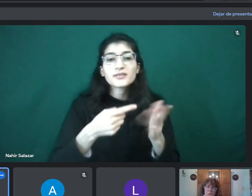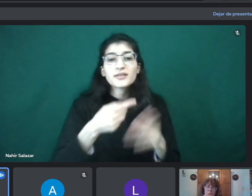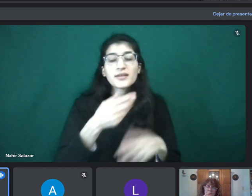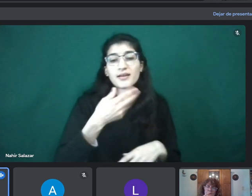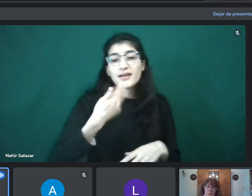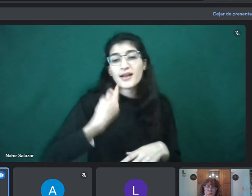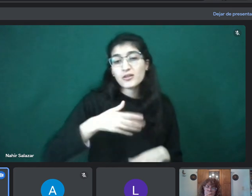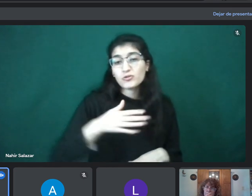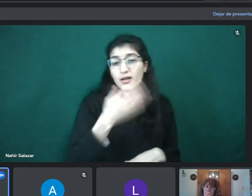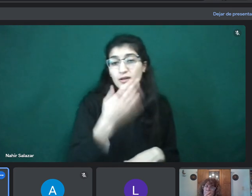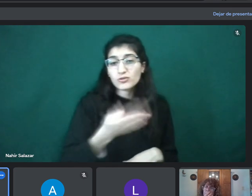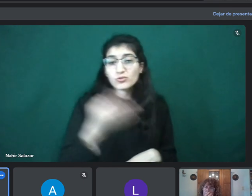cultura.